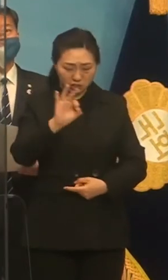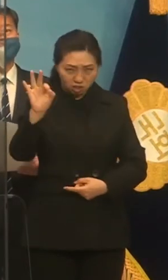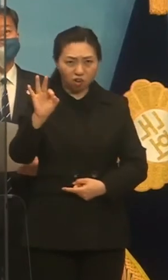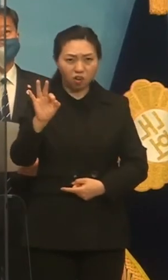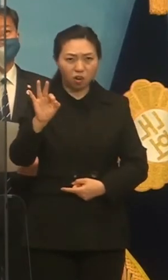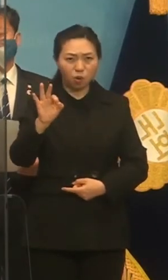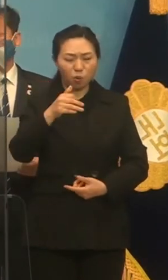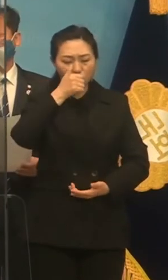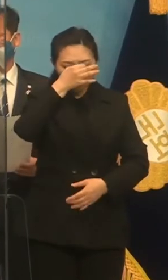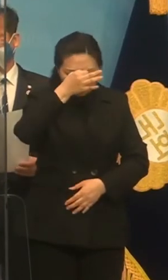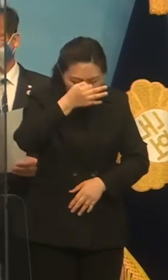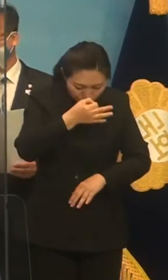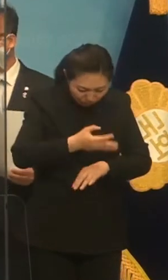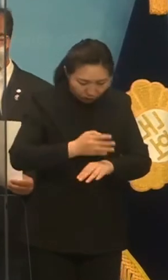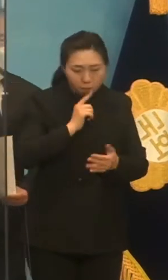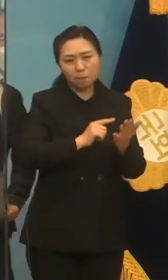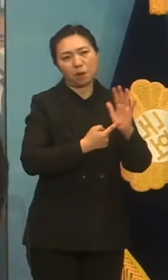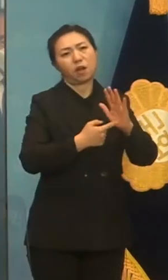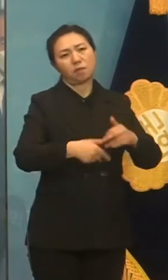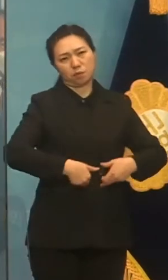것이 원 들었습니다